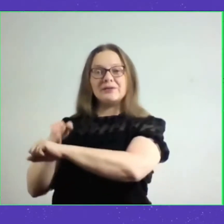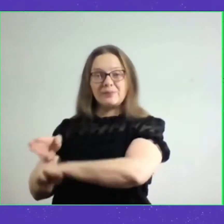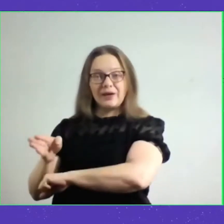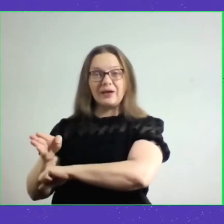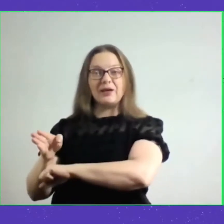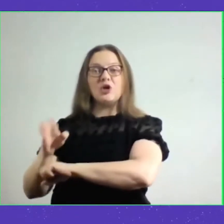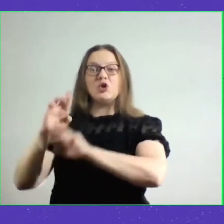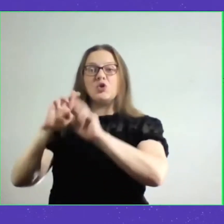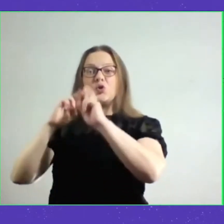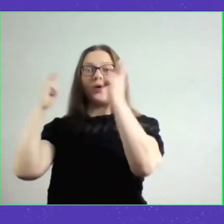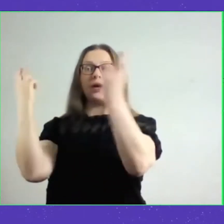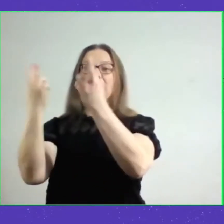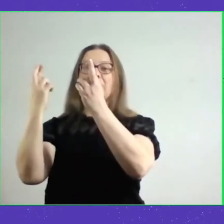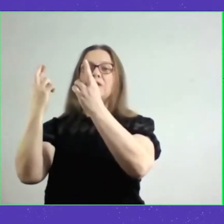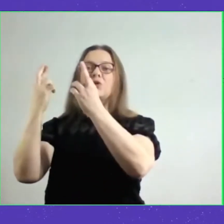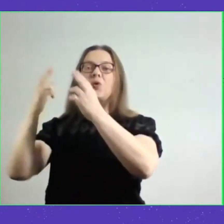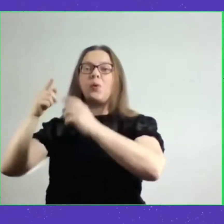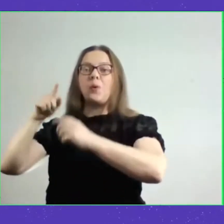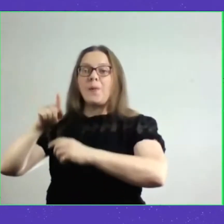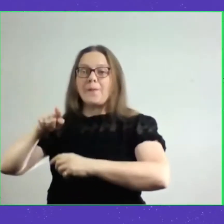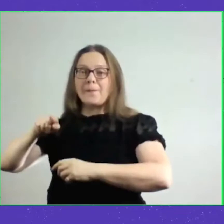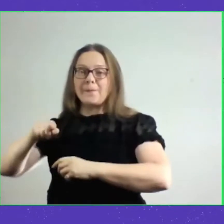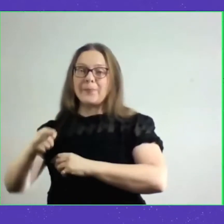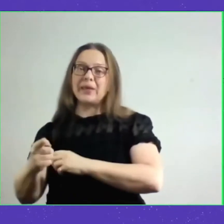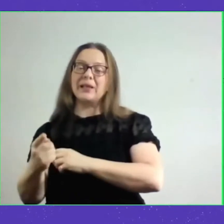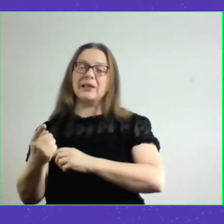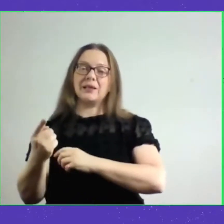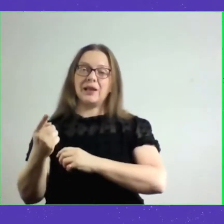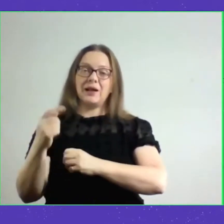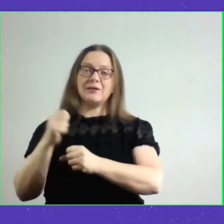alguns anos de vida aqui, míseros anos de vida,